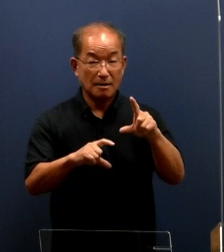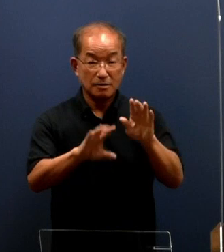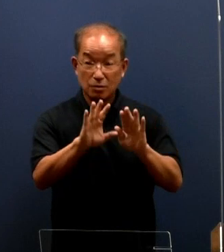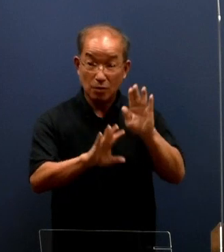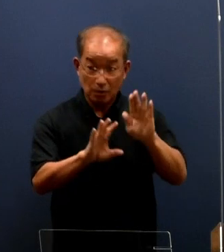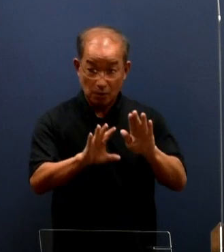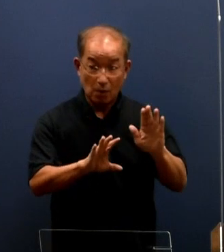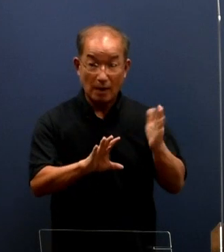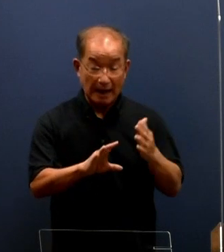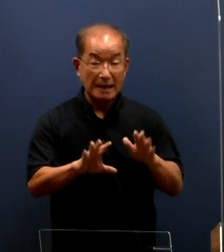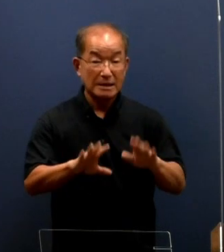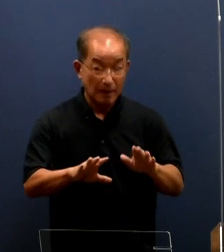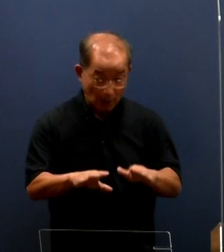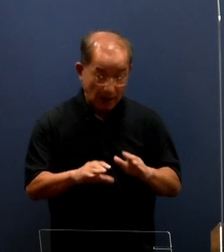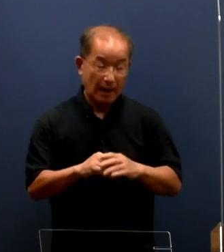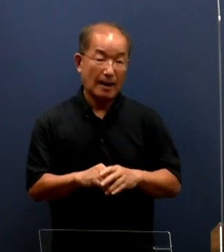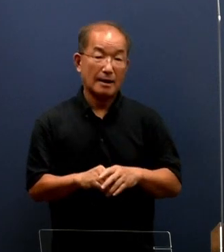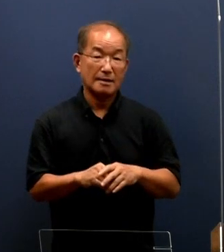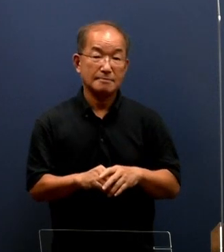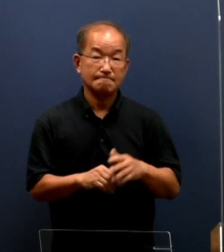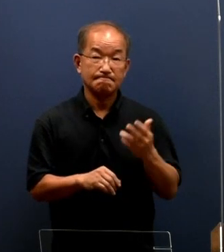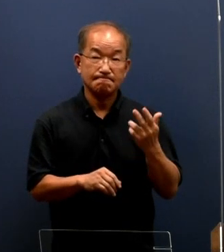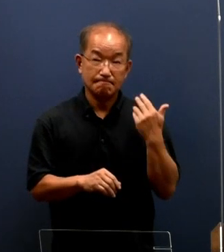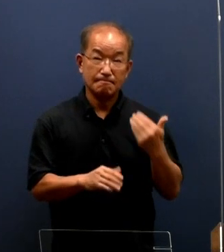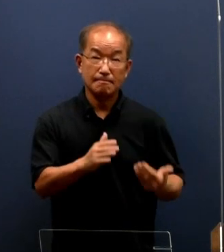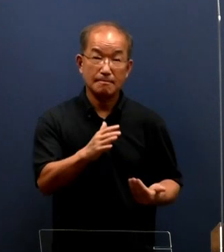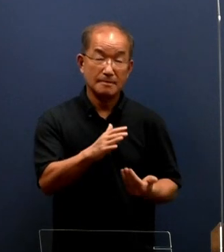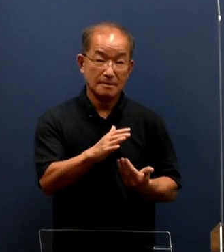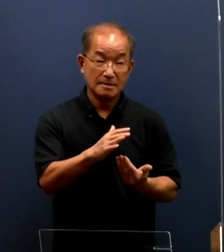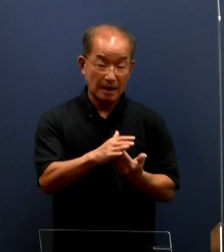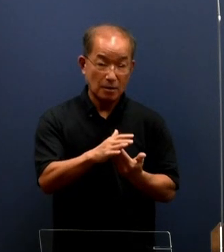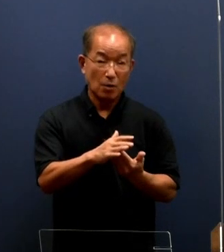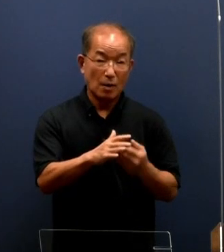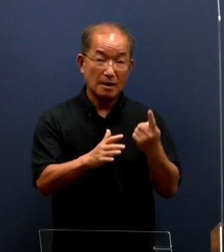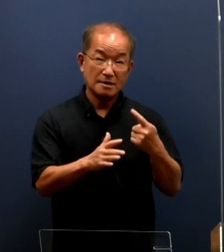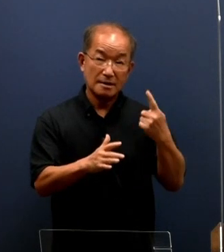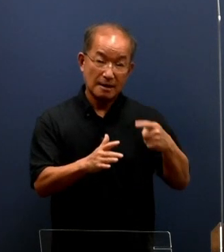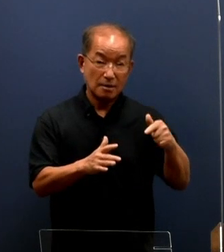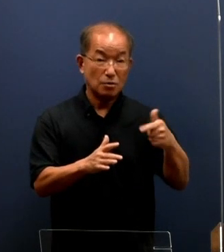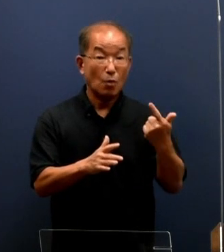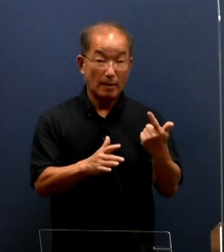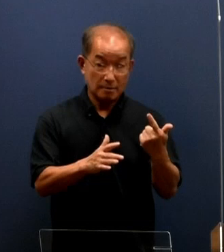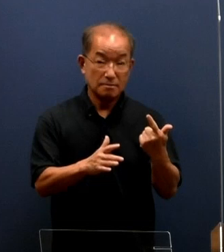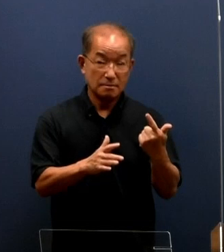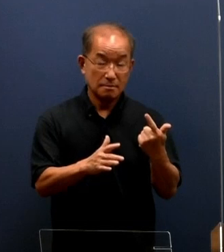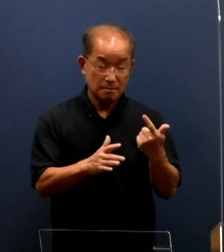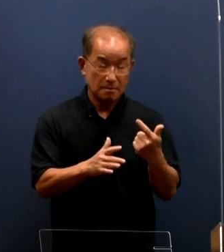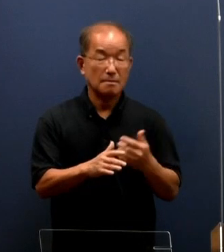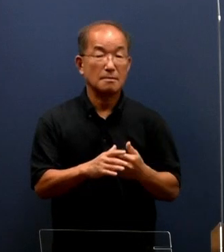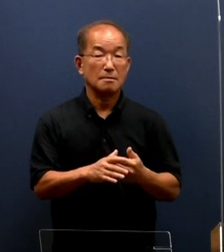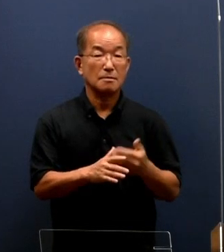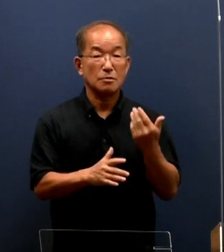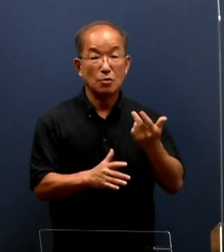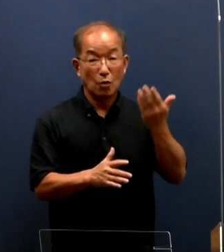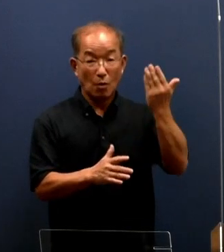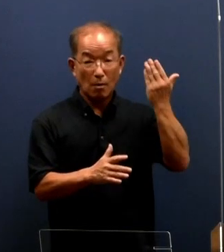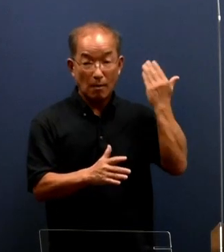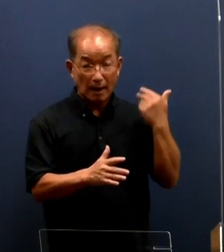ば、先日の過去最高がおおむね1600、その前週